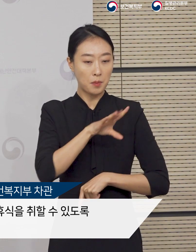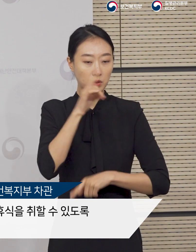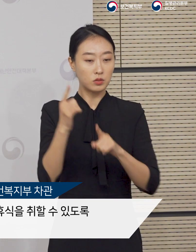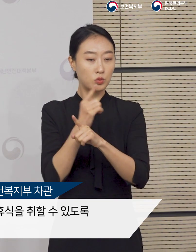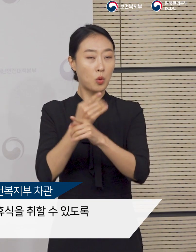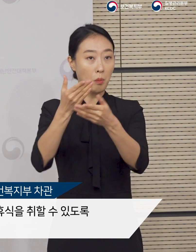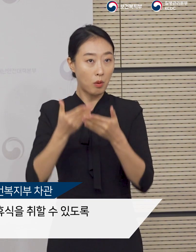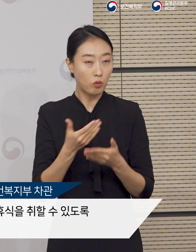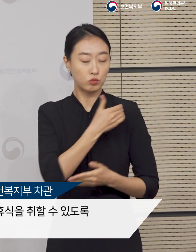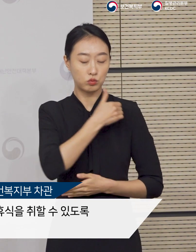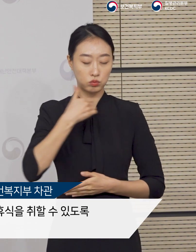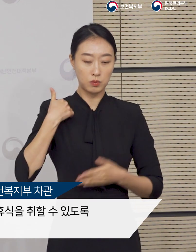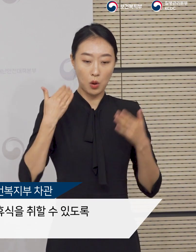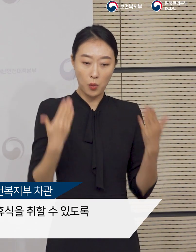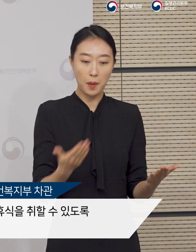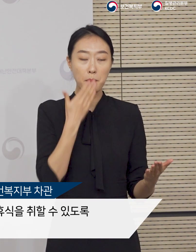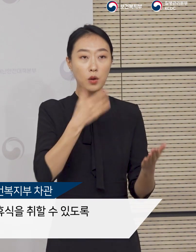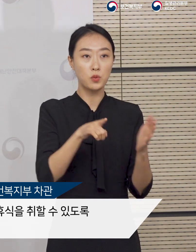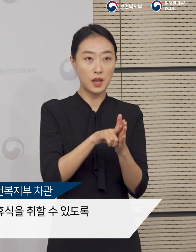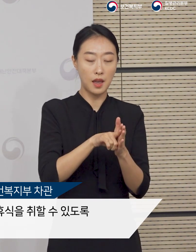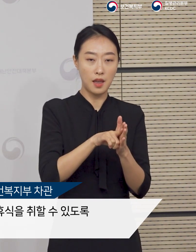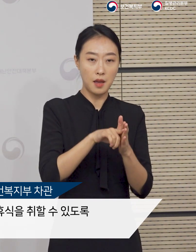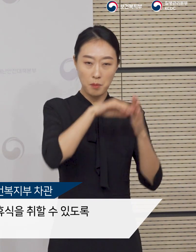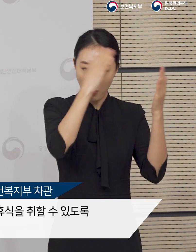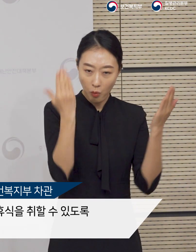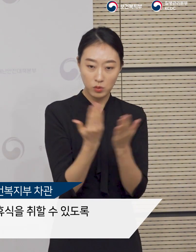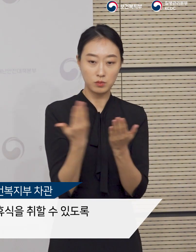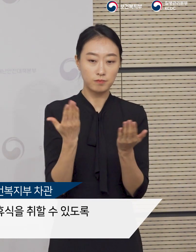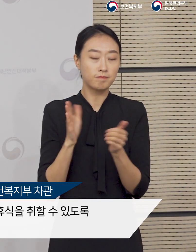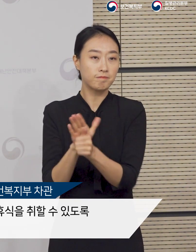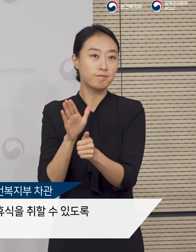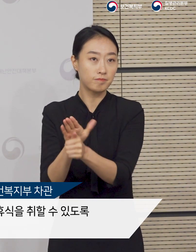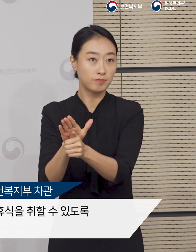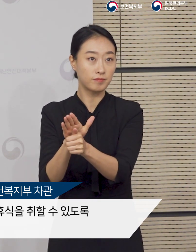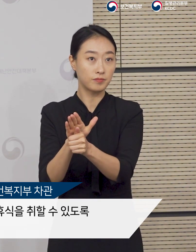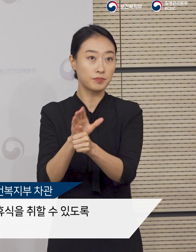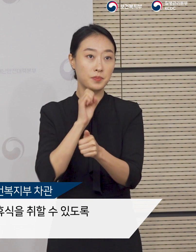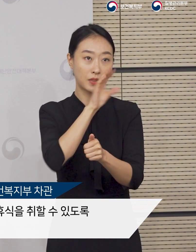휴식을 취할 수 있도록 모든 조치를 취하도록 당부하였습니다.